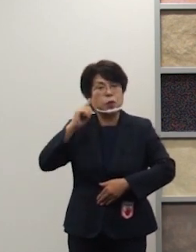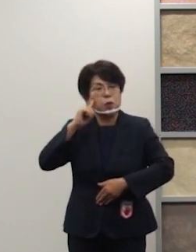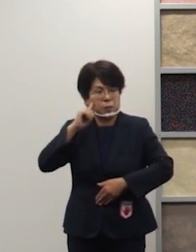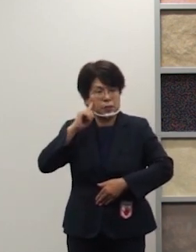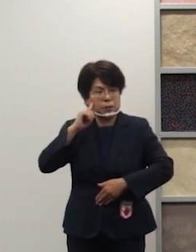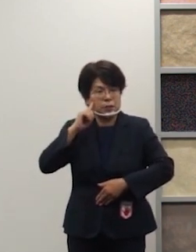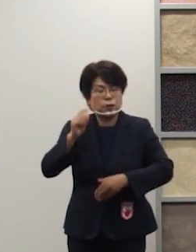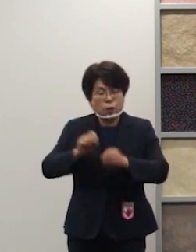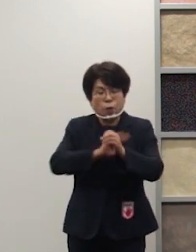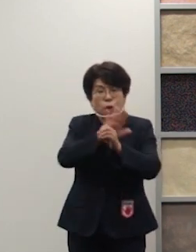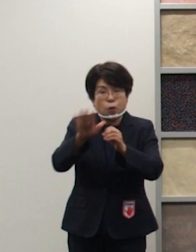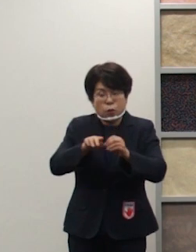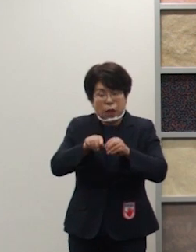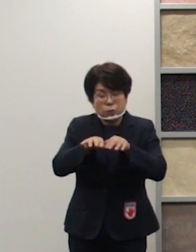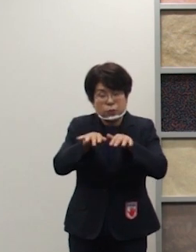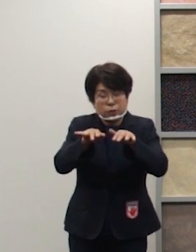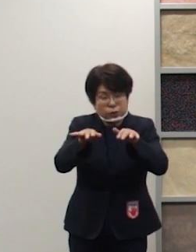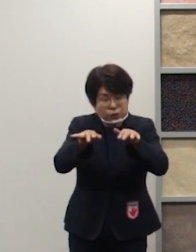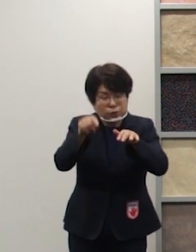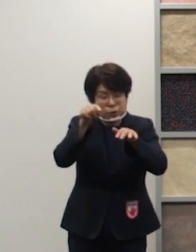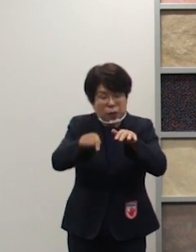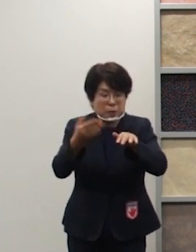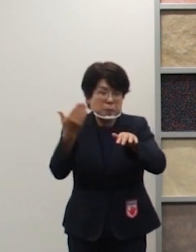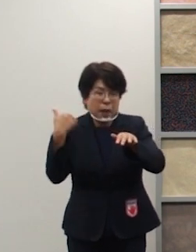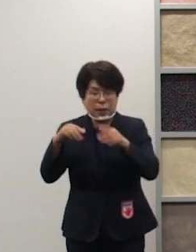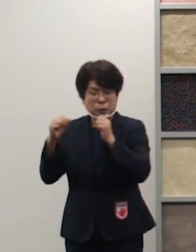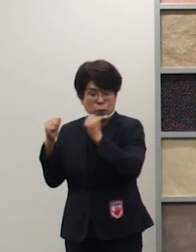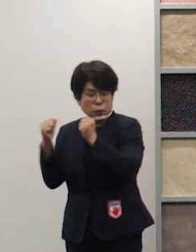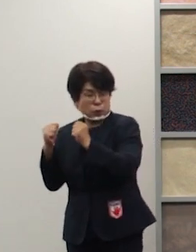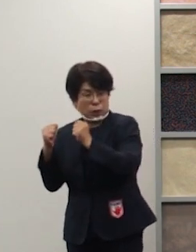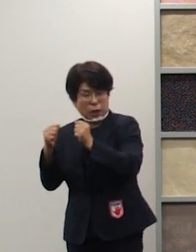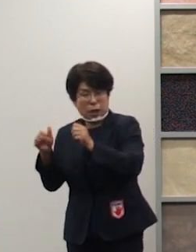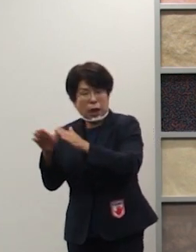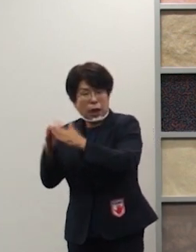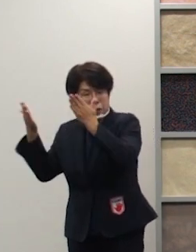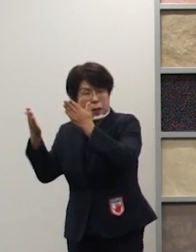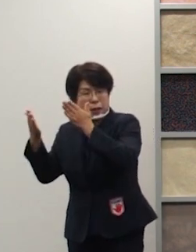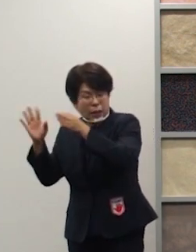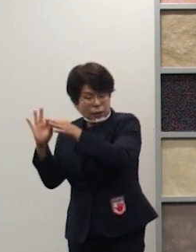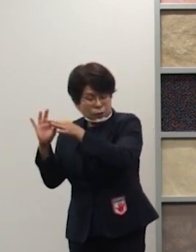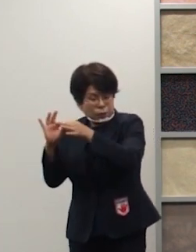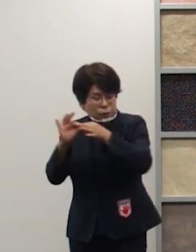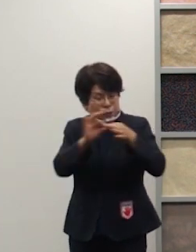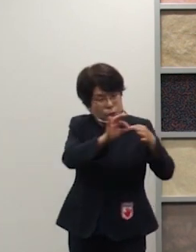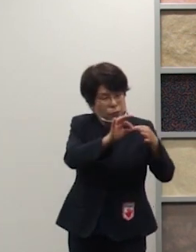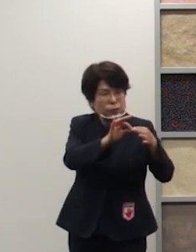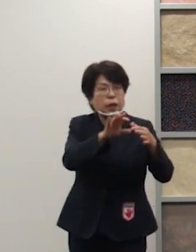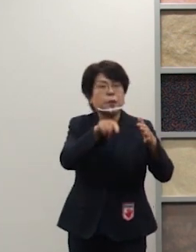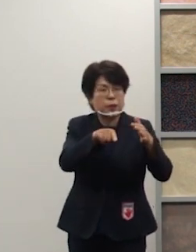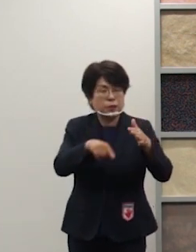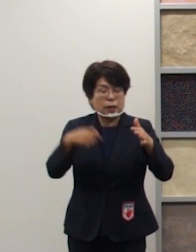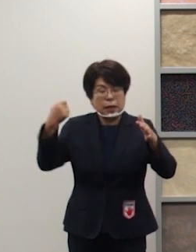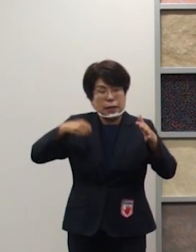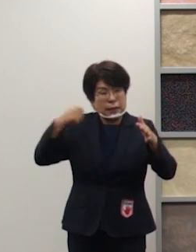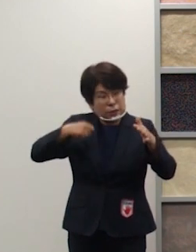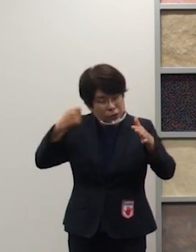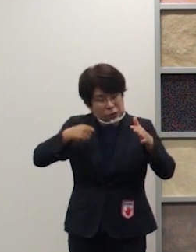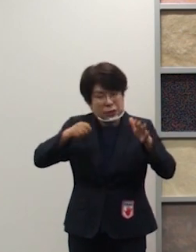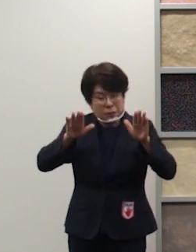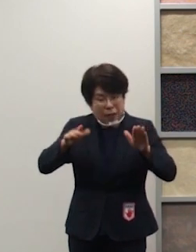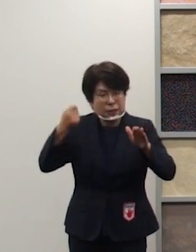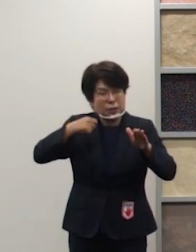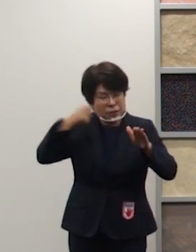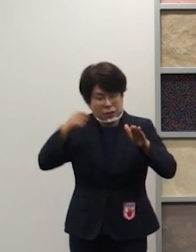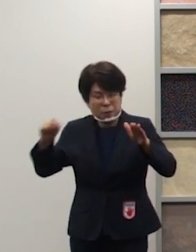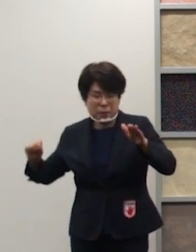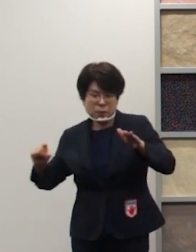ですね、インフルエンザのようにその季節性があるわけでもないし、むしろ夏になってよりこう感染の度合いというのが増してきていると、